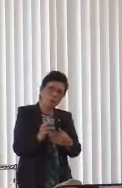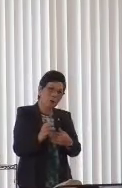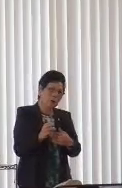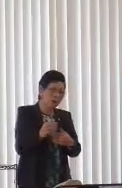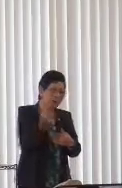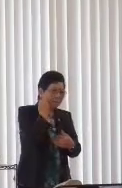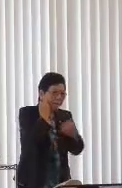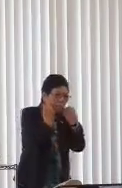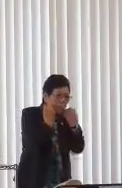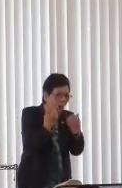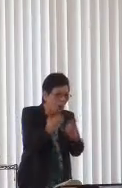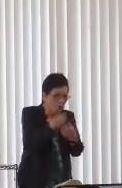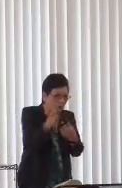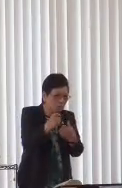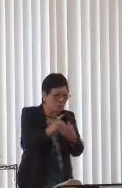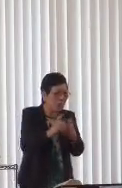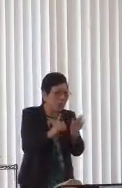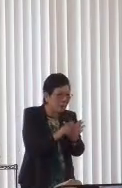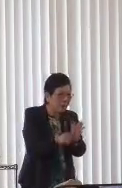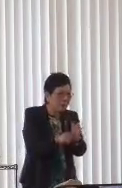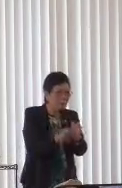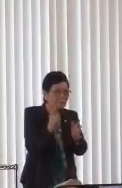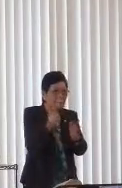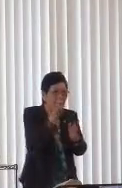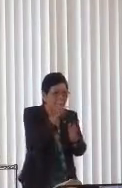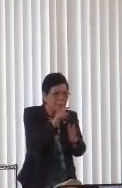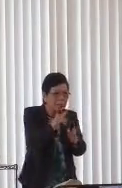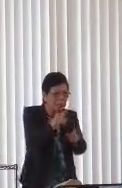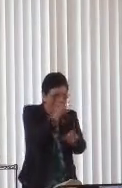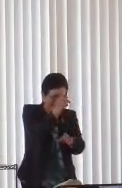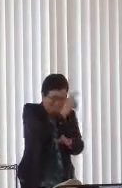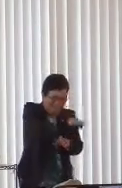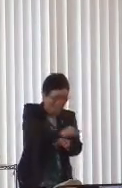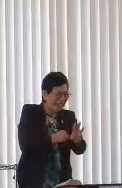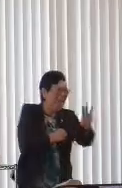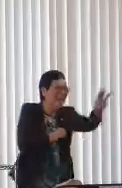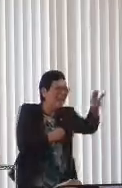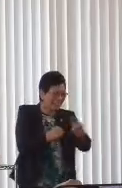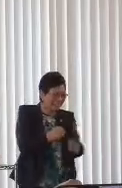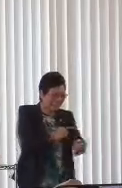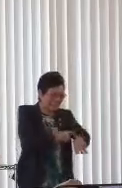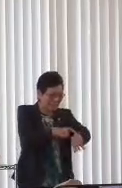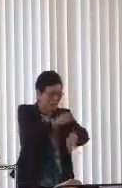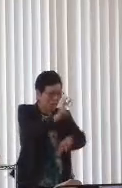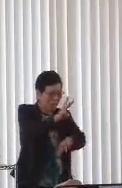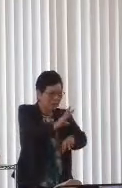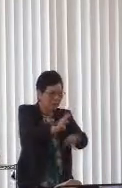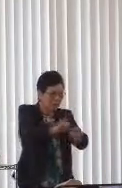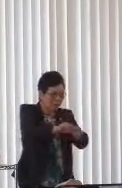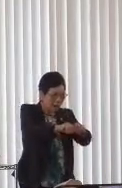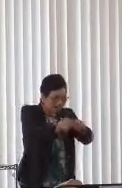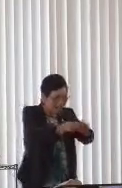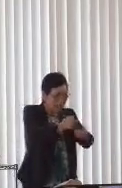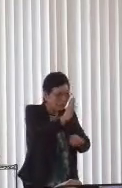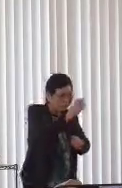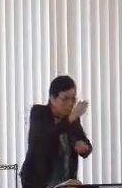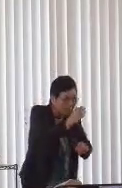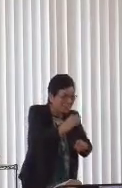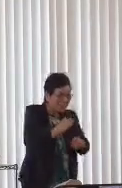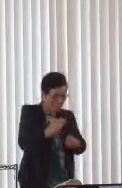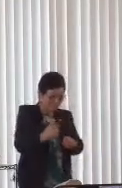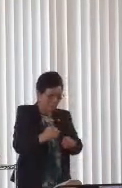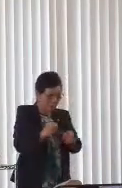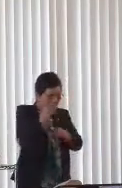入られないわけですから、明日の3時に行きますからね、買いかけといてくださいよっていう、ね、そしたら絶対入られないわけですけ